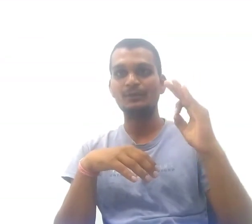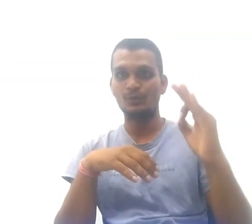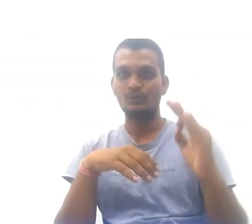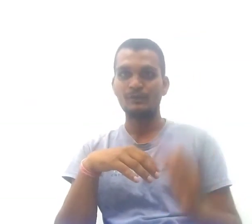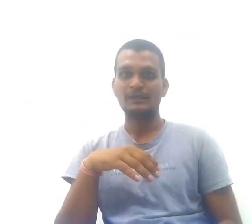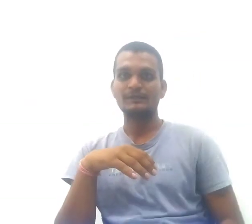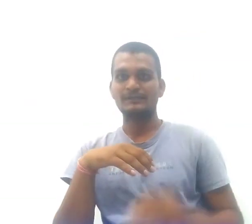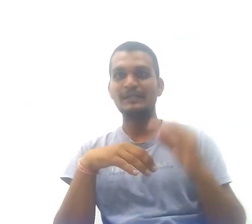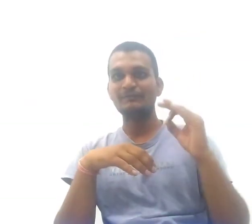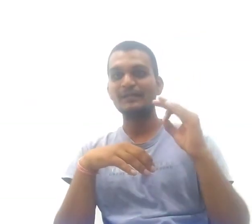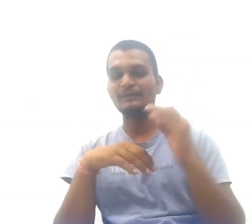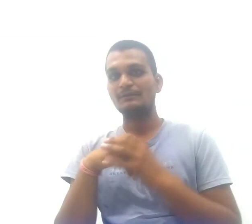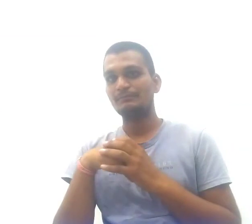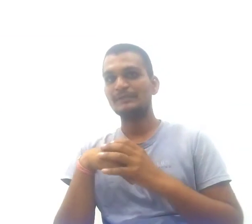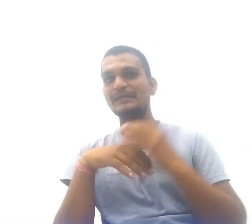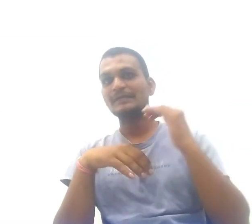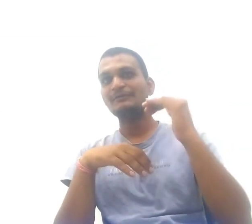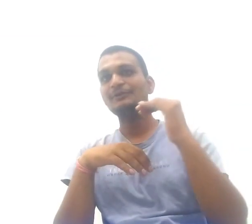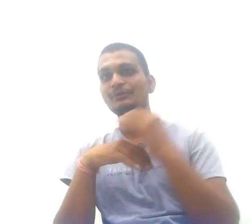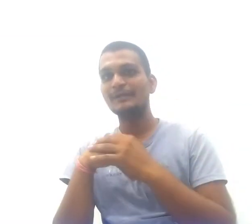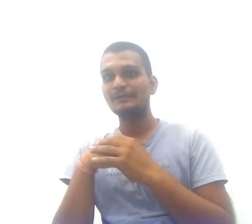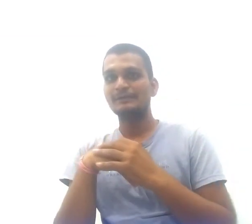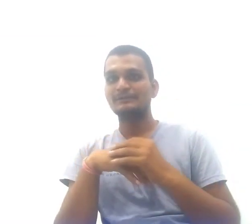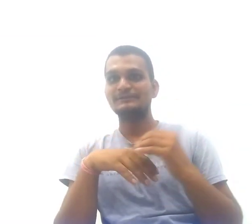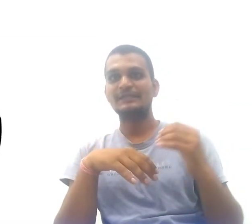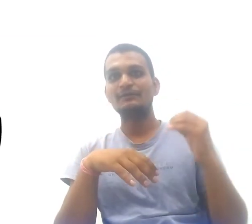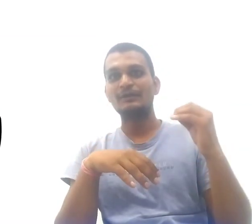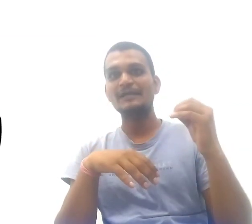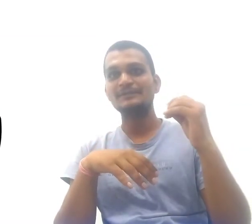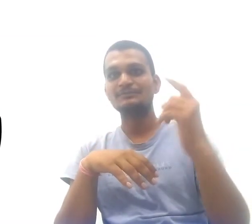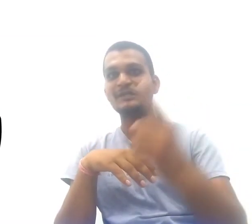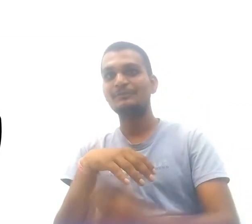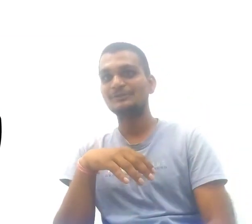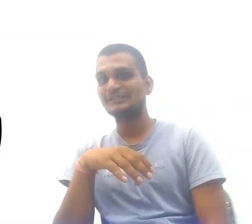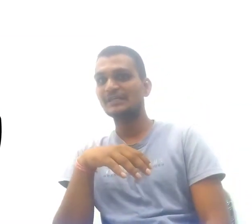कोई भी हो। धन्यवाद, मिलते हैं अगले वीडियो में। चैनल को लाइक, सब्सक्राइब और शेयर।